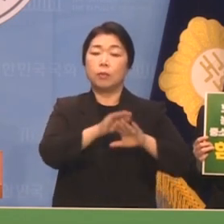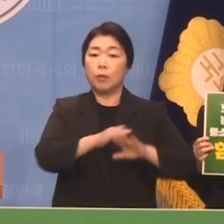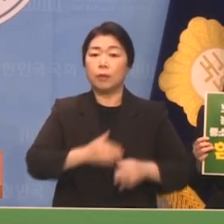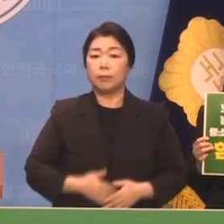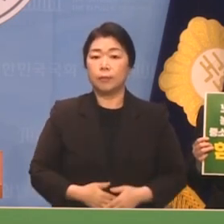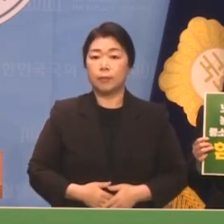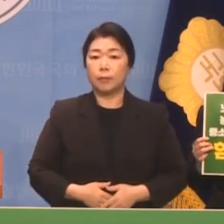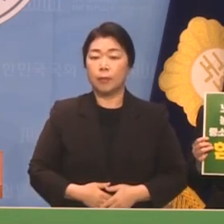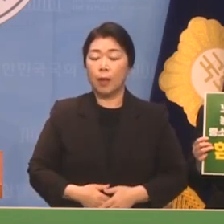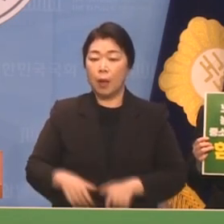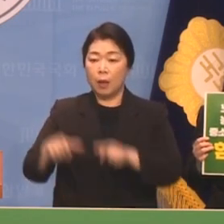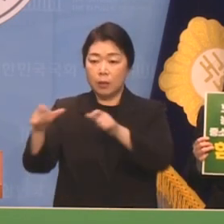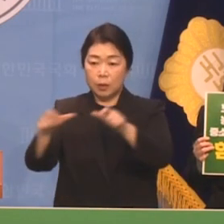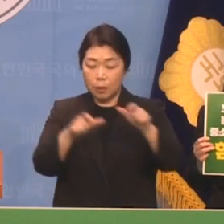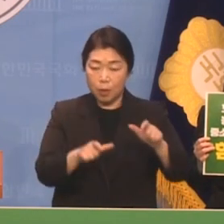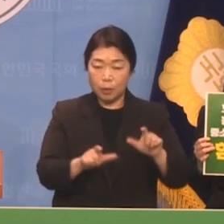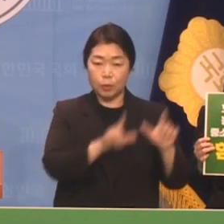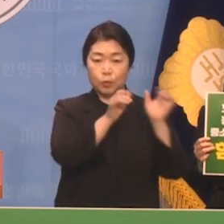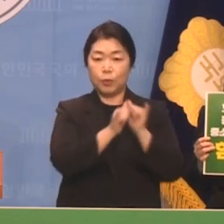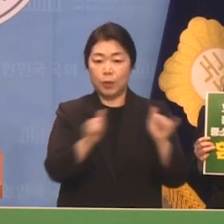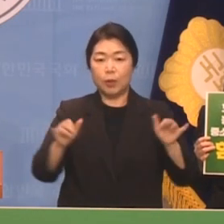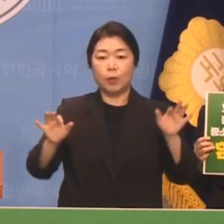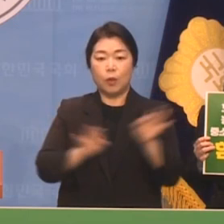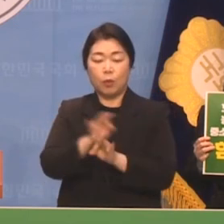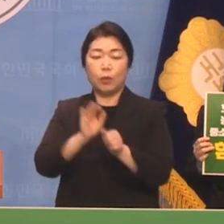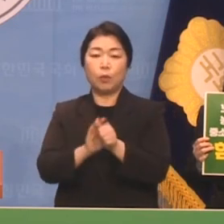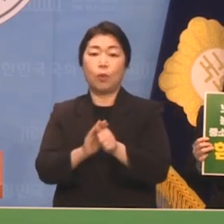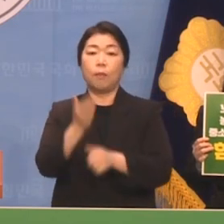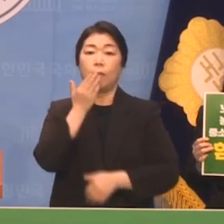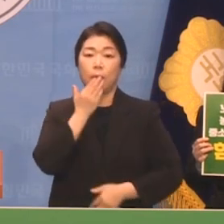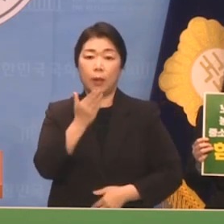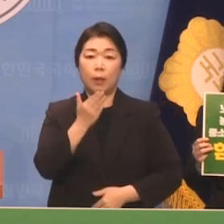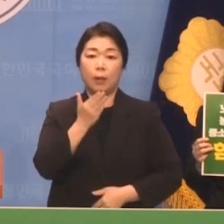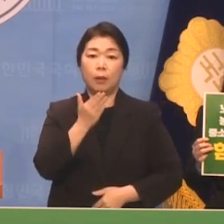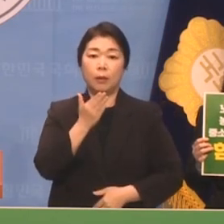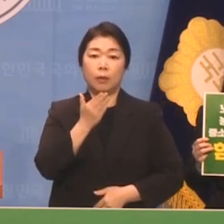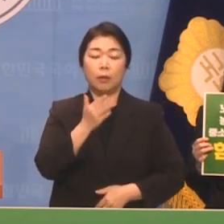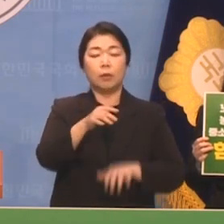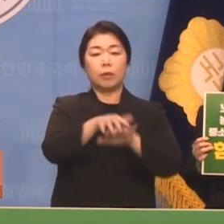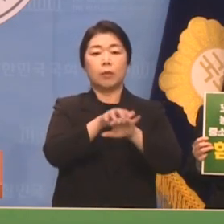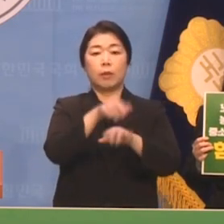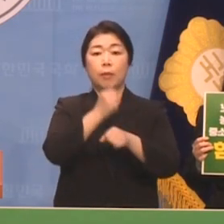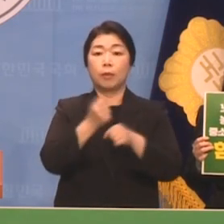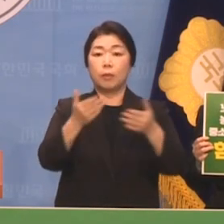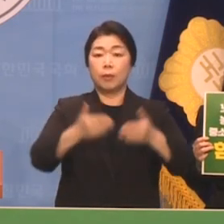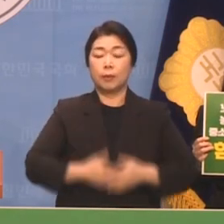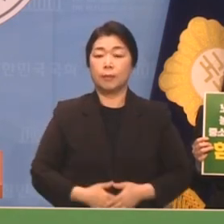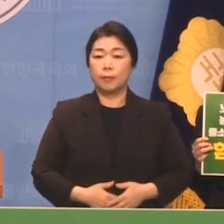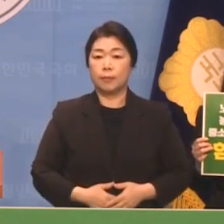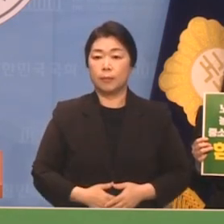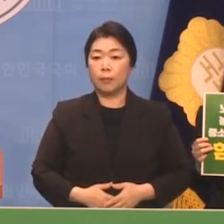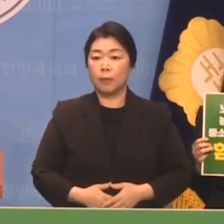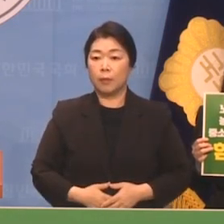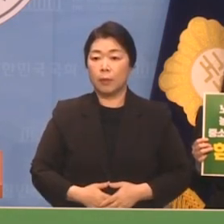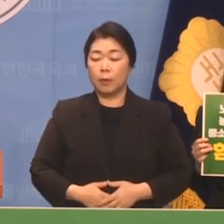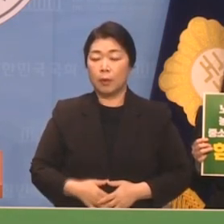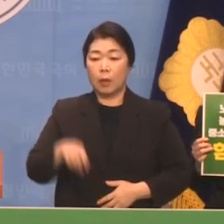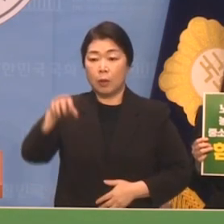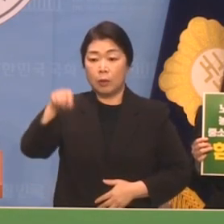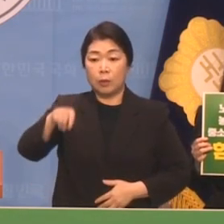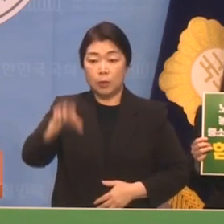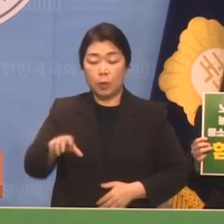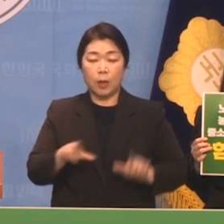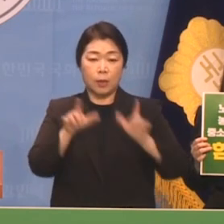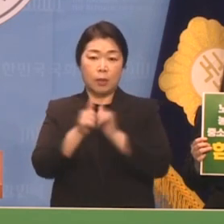지역 주민과 지역 경제에 도움이 되는 선순환 구조를 구축하겠습니다. 지역 주민의 참여를